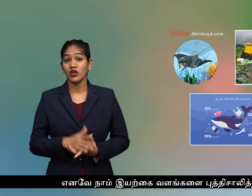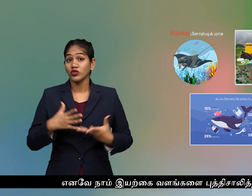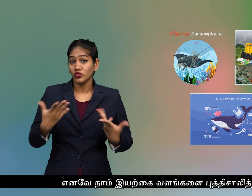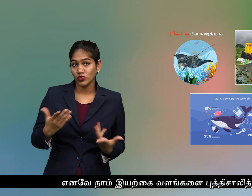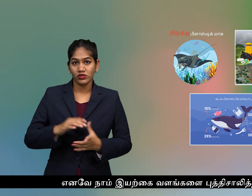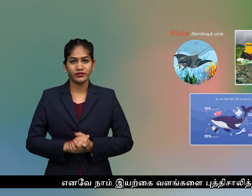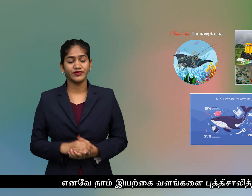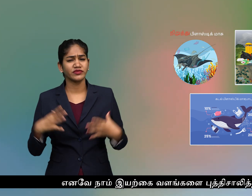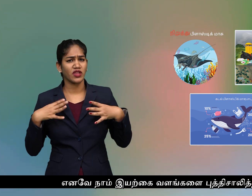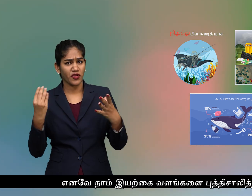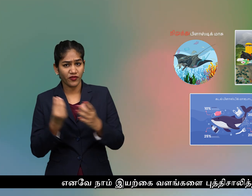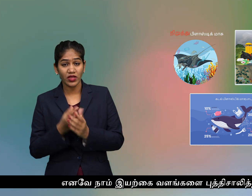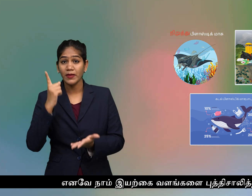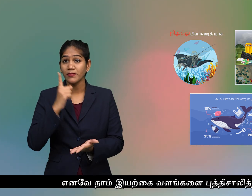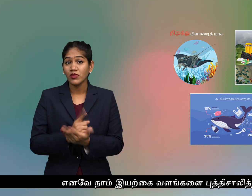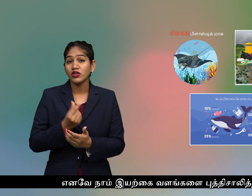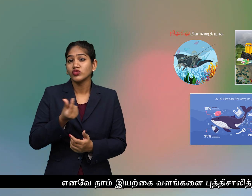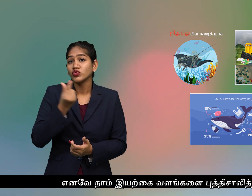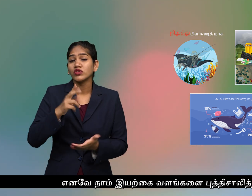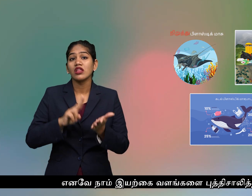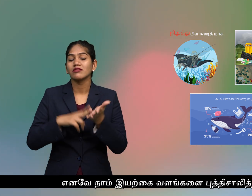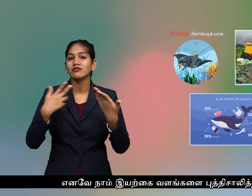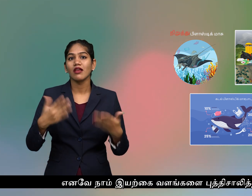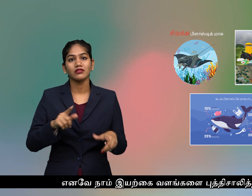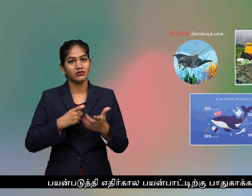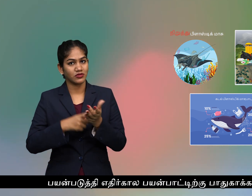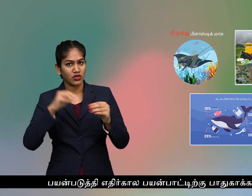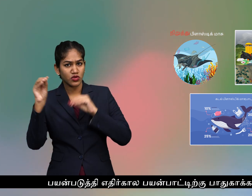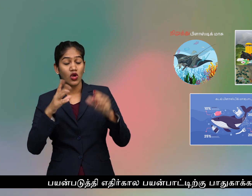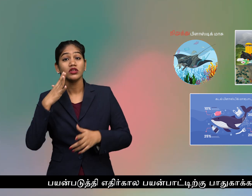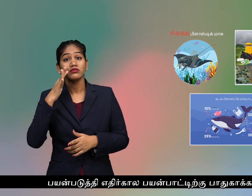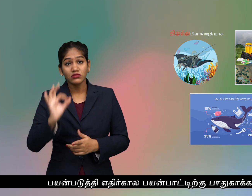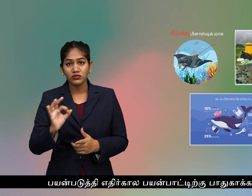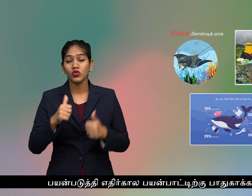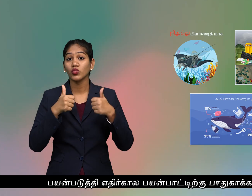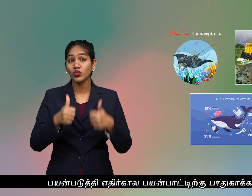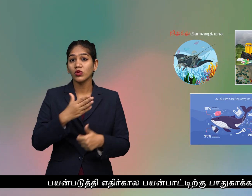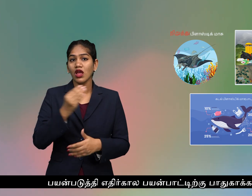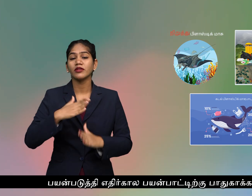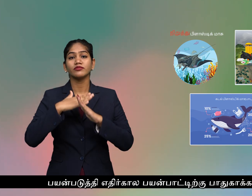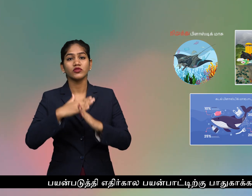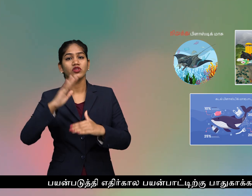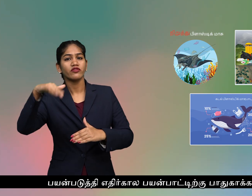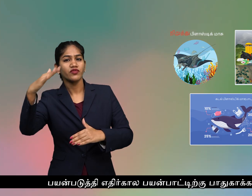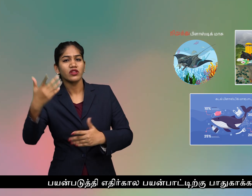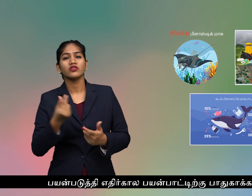எனவே நாம் இயற்கை வளங்களை புத்திசாலித்தனமாக பயன்படுத்தி எதிர்கால பயன்பாட்டிற்கு பாதுகாக்க